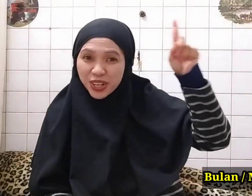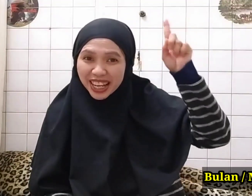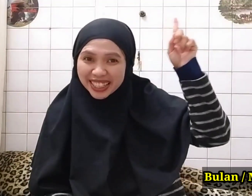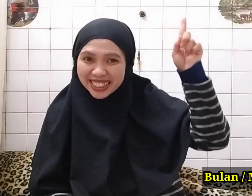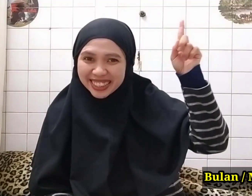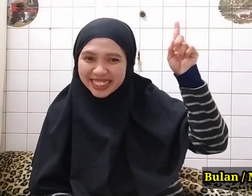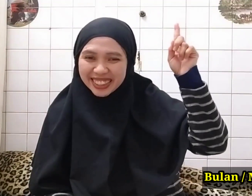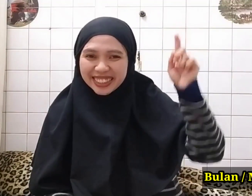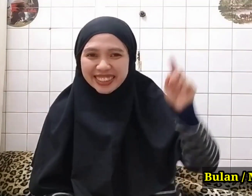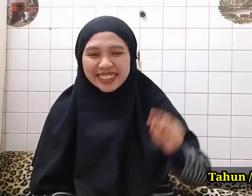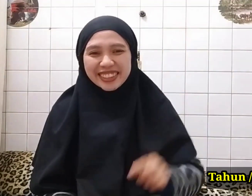Bulan.